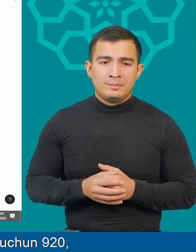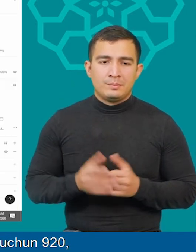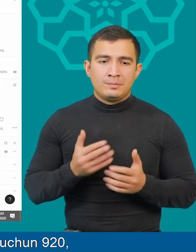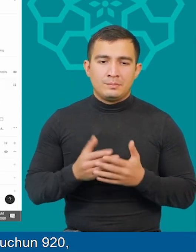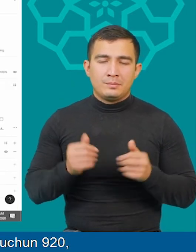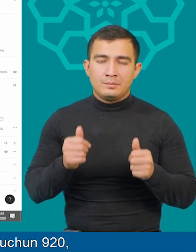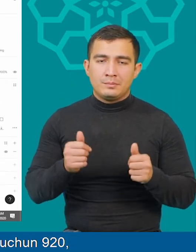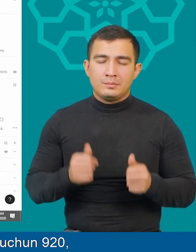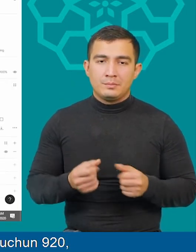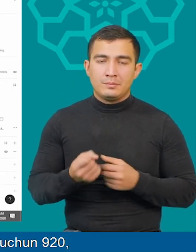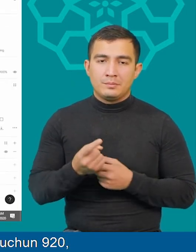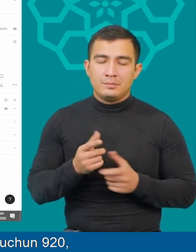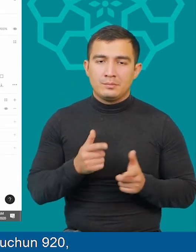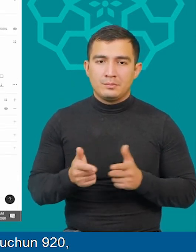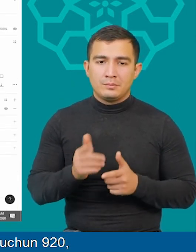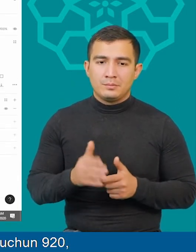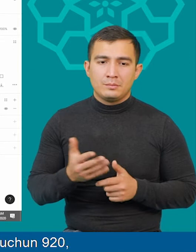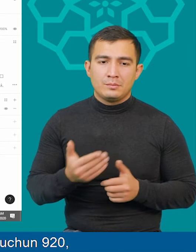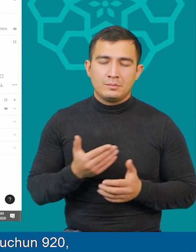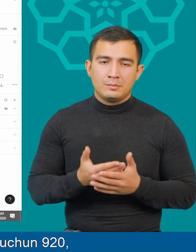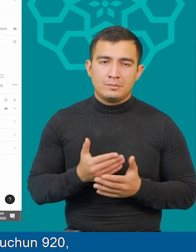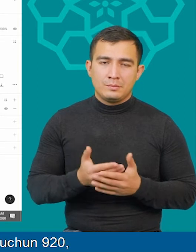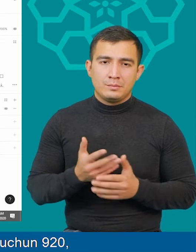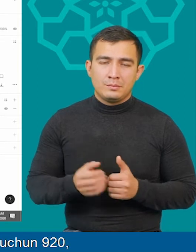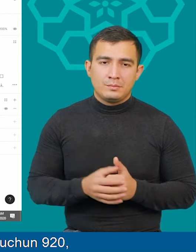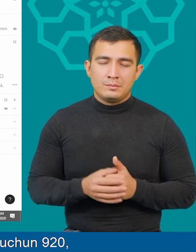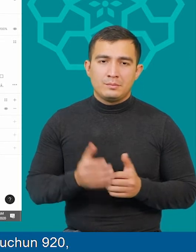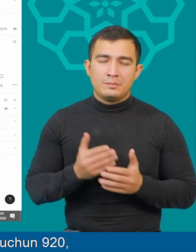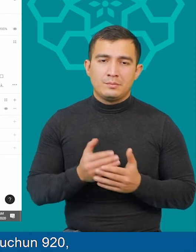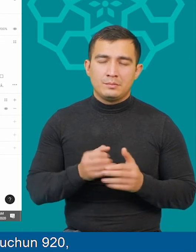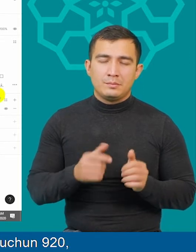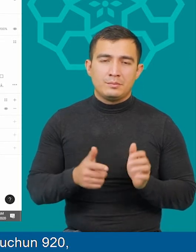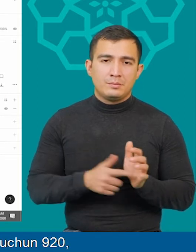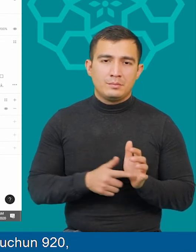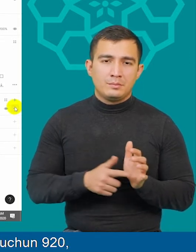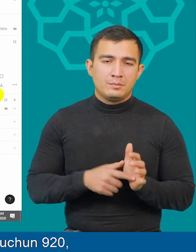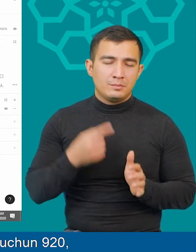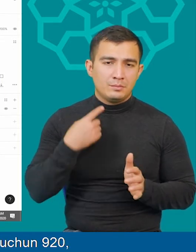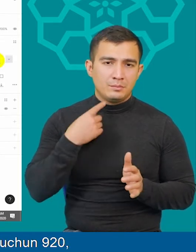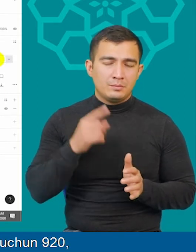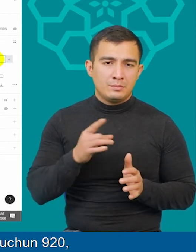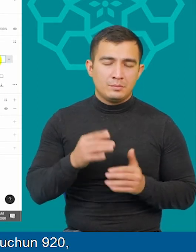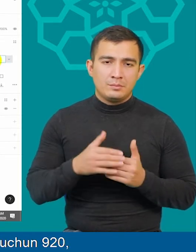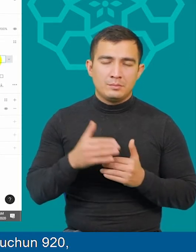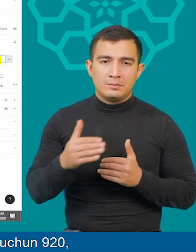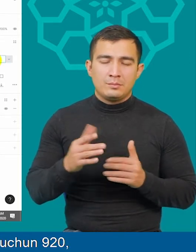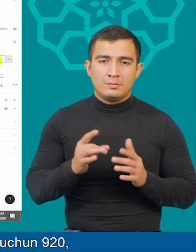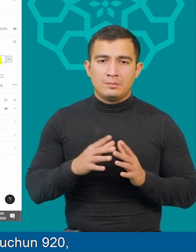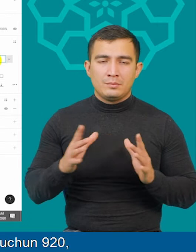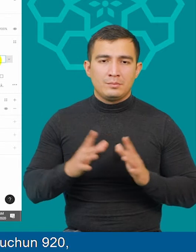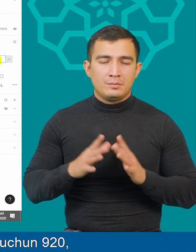rasm tayyor bo'ladi. Deylik, misol uchun 7 raqamini kattalashtirib, misol